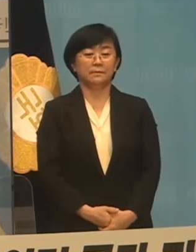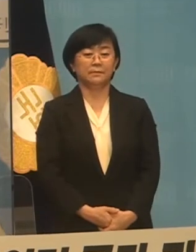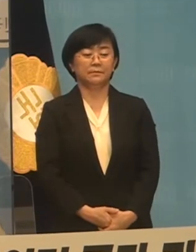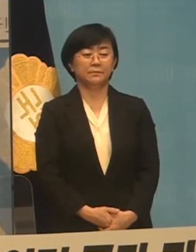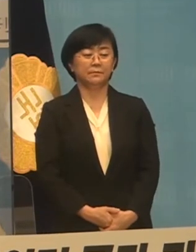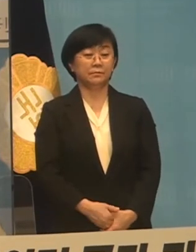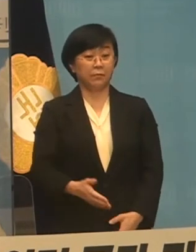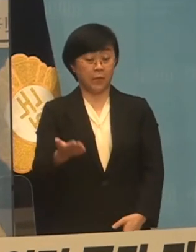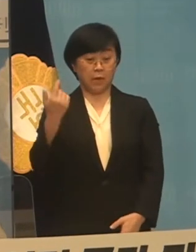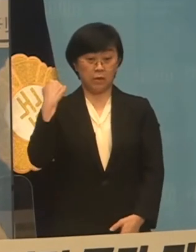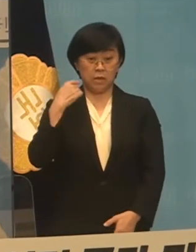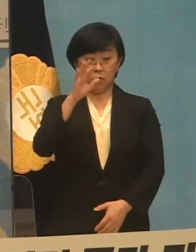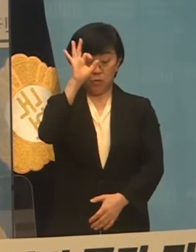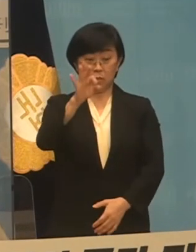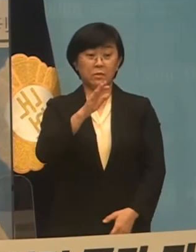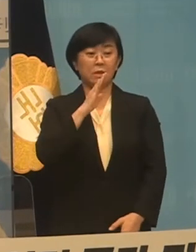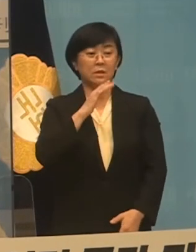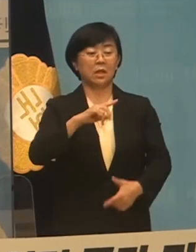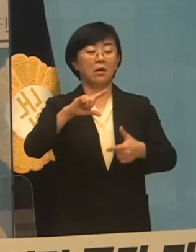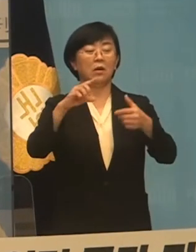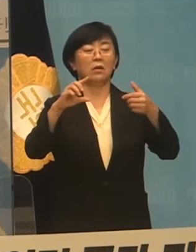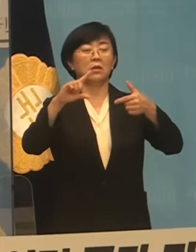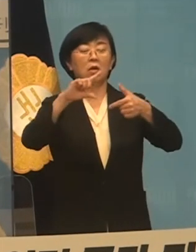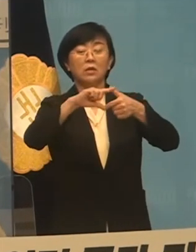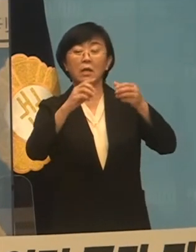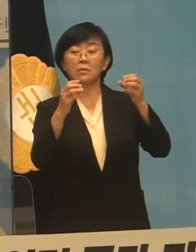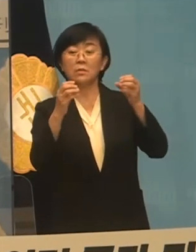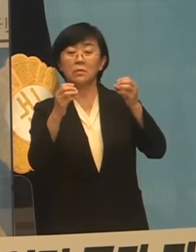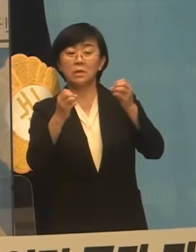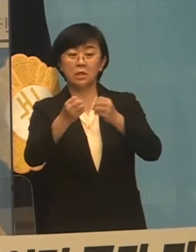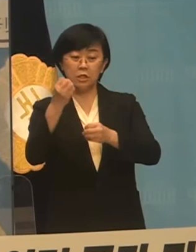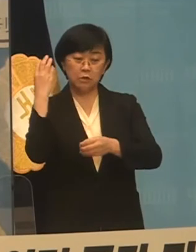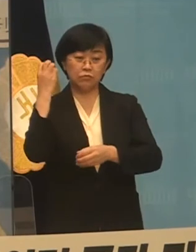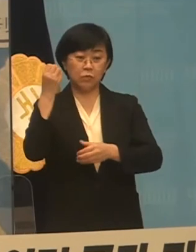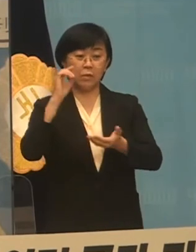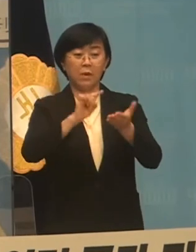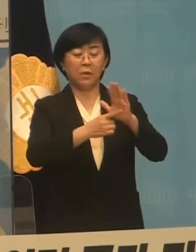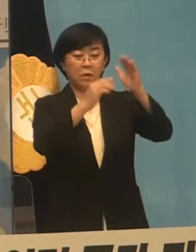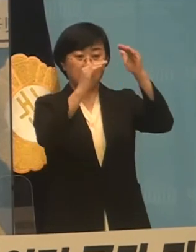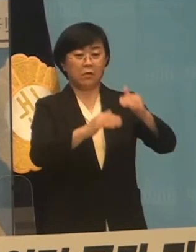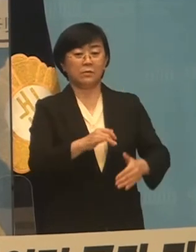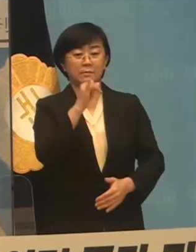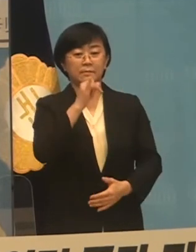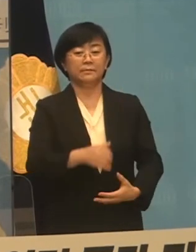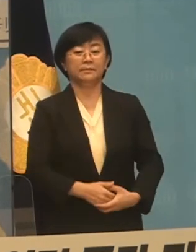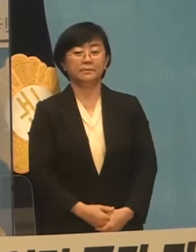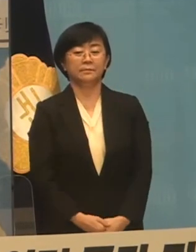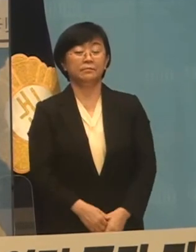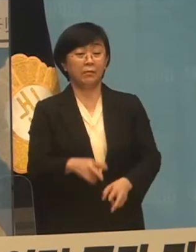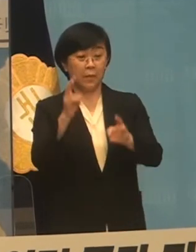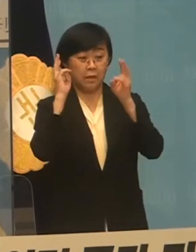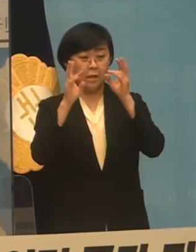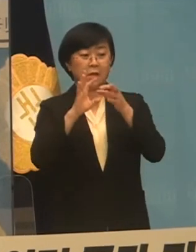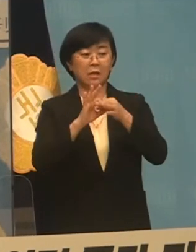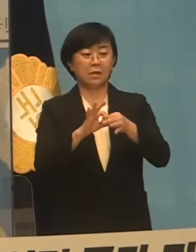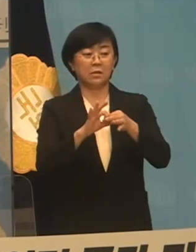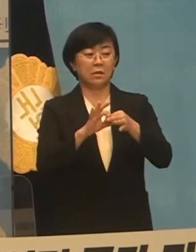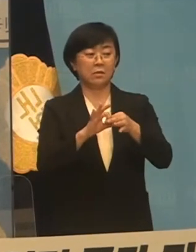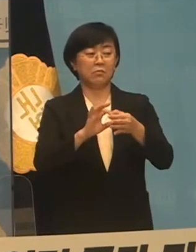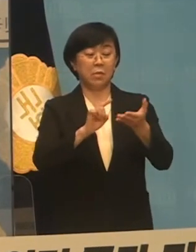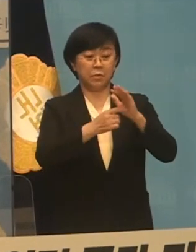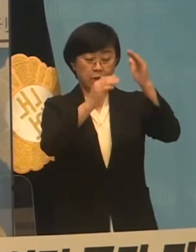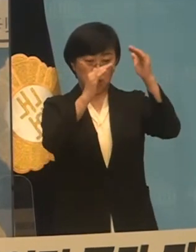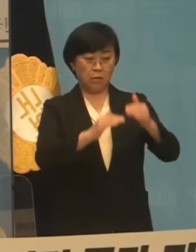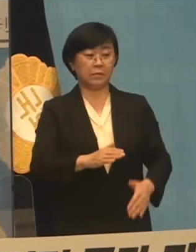그 기자님들 다 보셨겠지만 경남신문에서 발표된 내용이 있습니다. 회사에 의해서